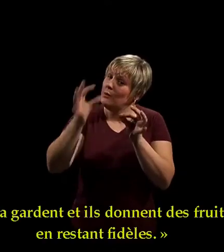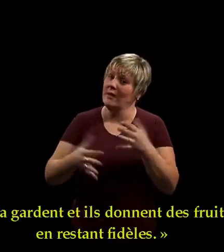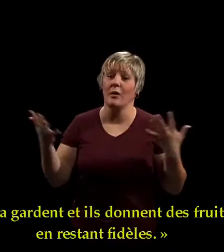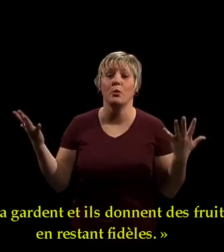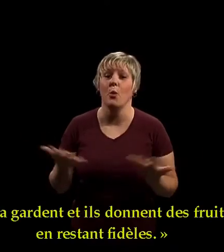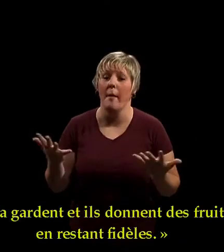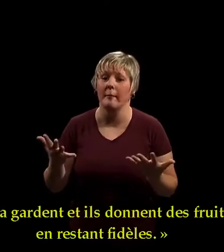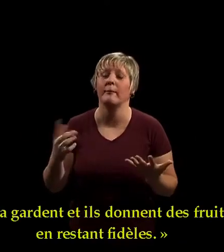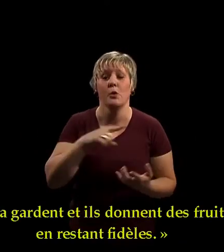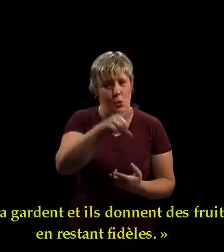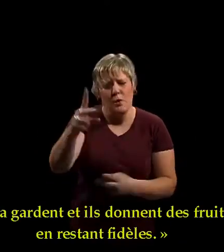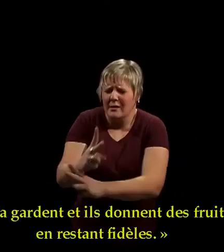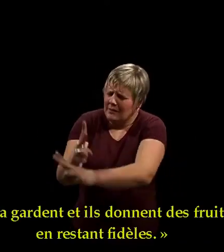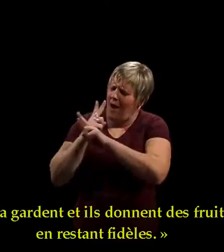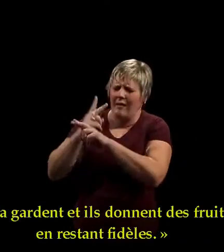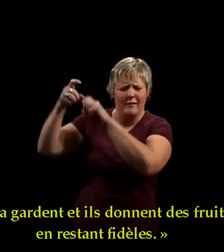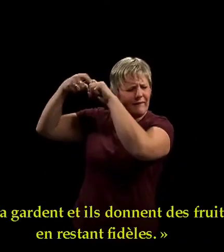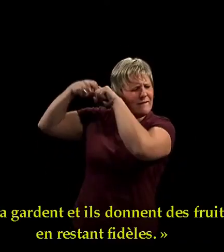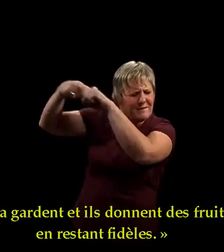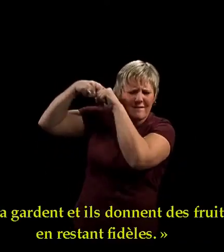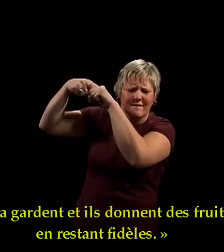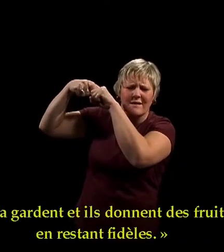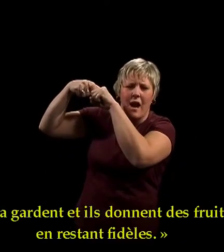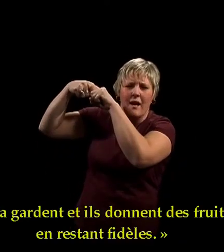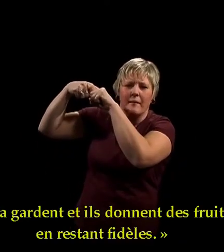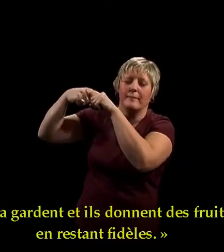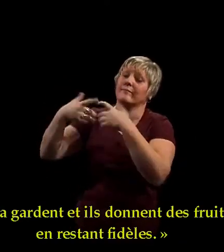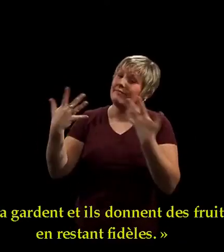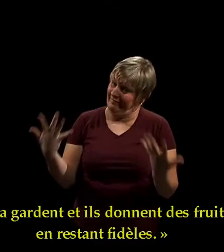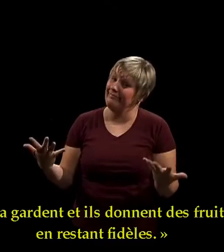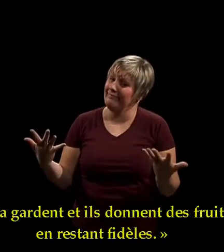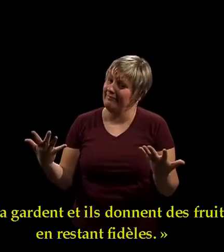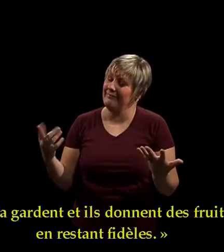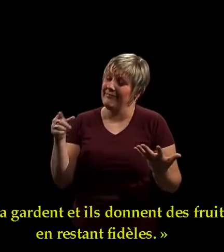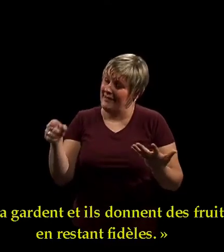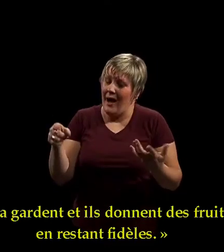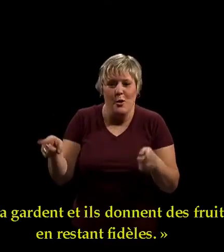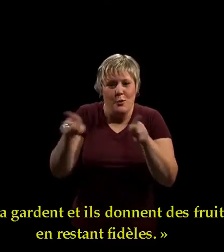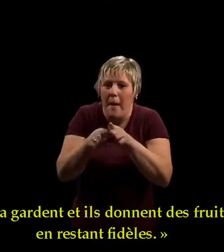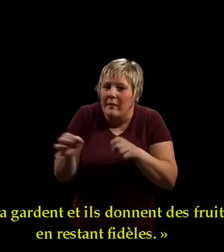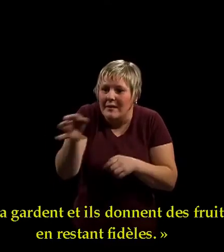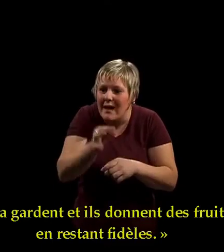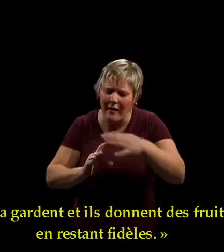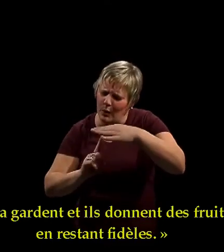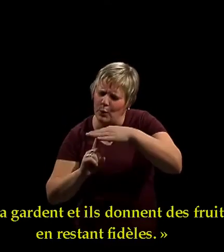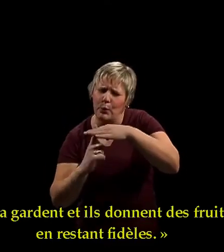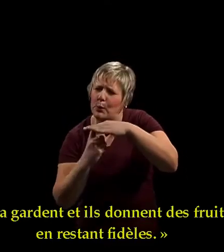Ils la gardent et ils donnent des fruits en restant fidèles.